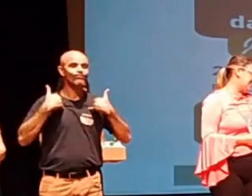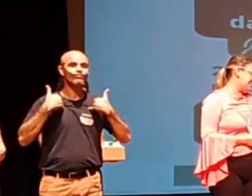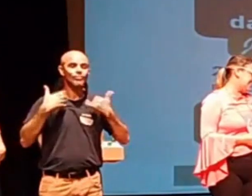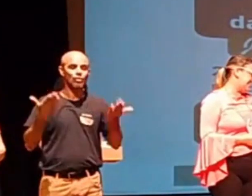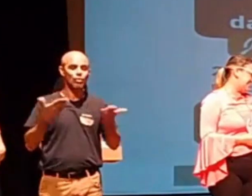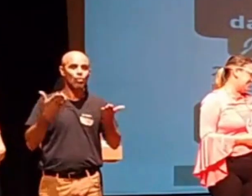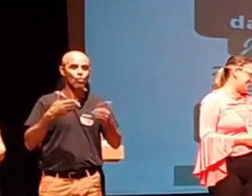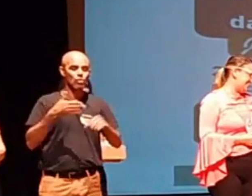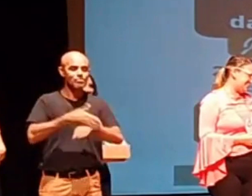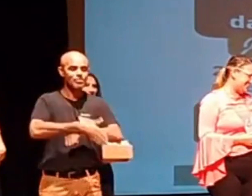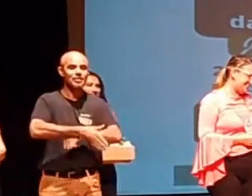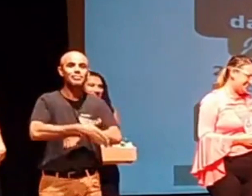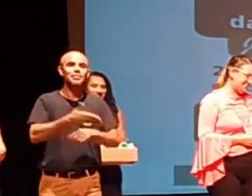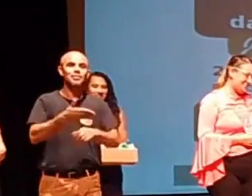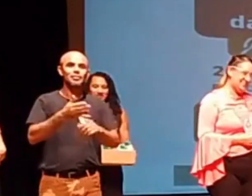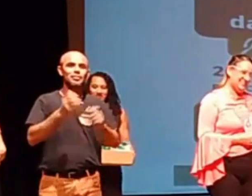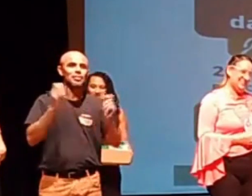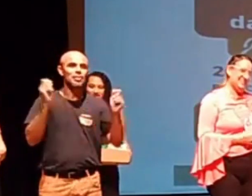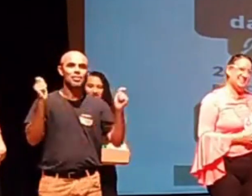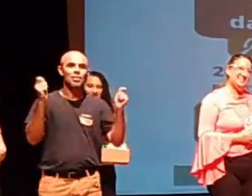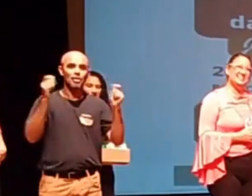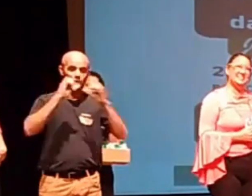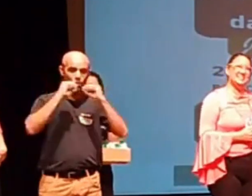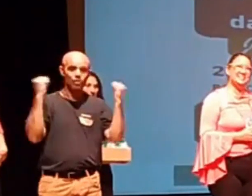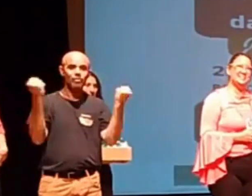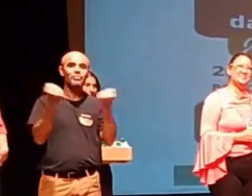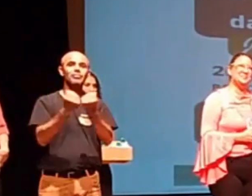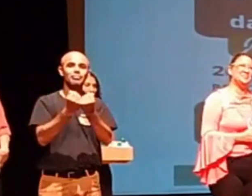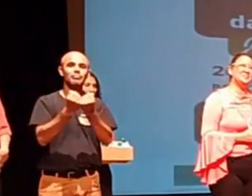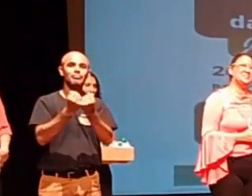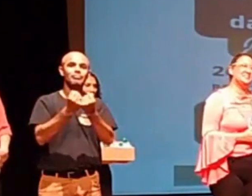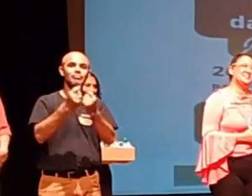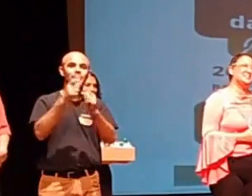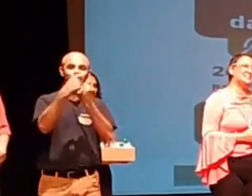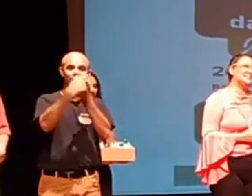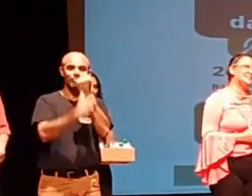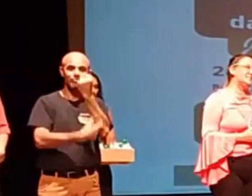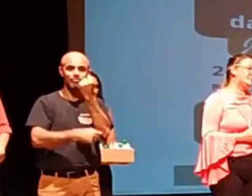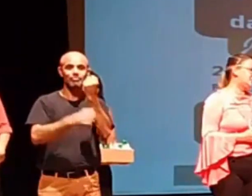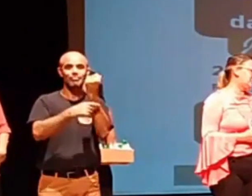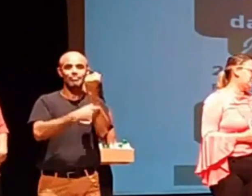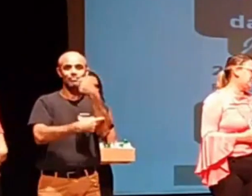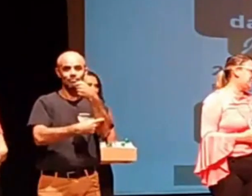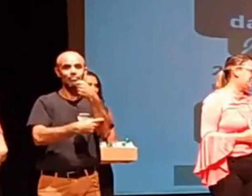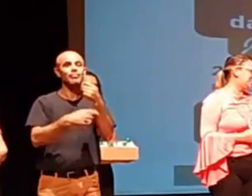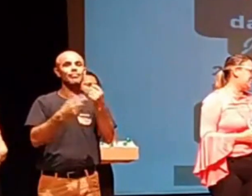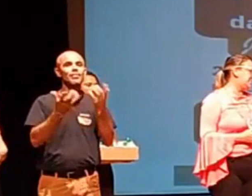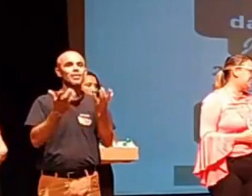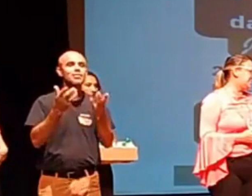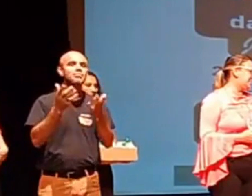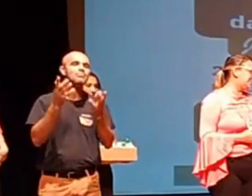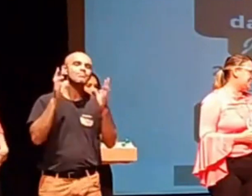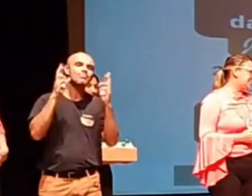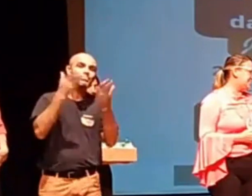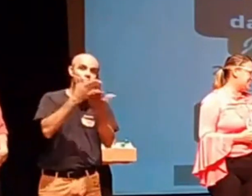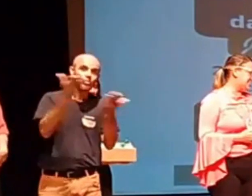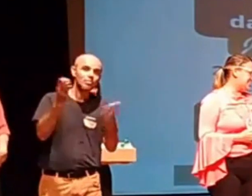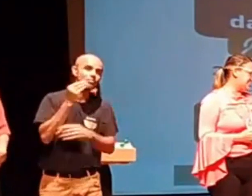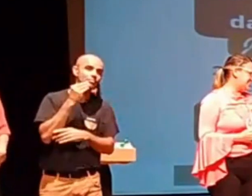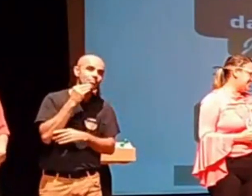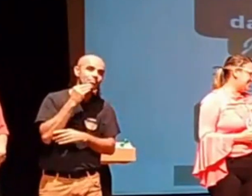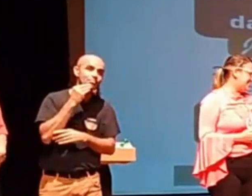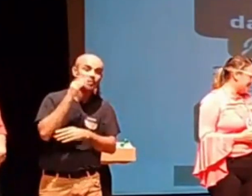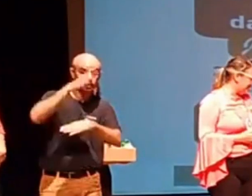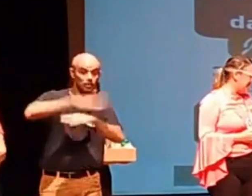fazendo parte desse evento, do seminário da coluna e escoliose. Espero que todos possam ter aproveitado. E à